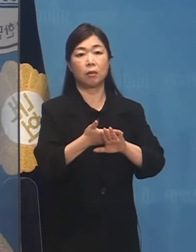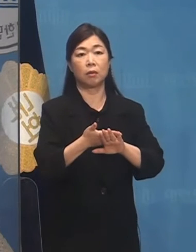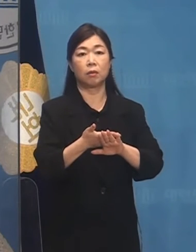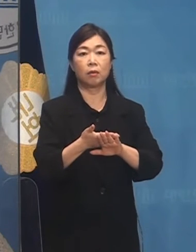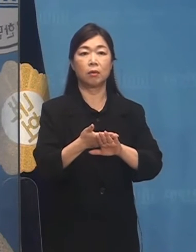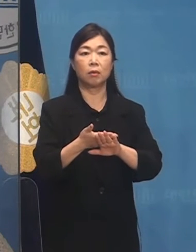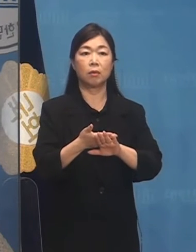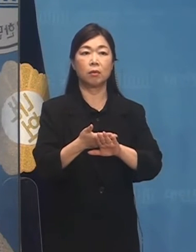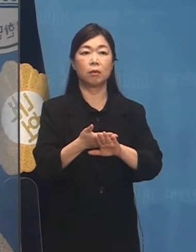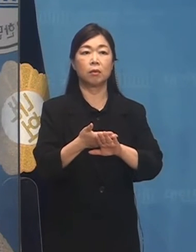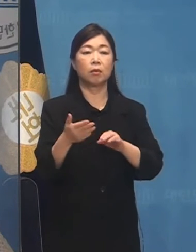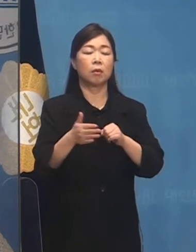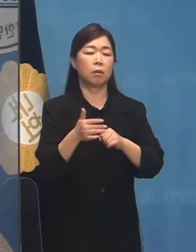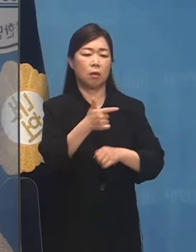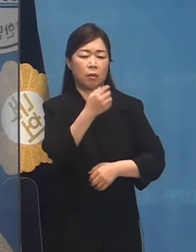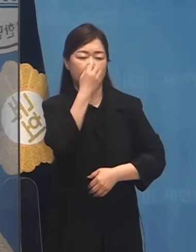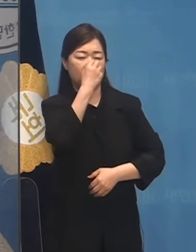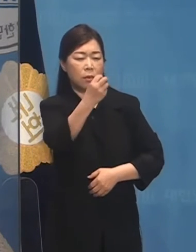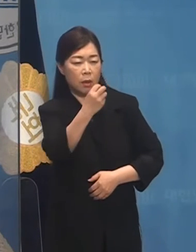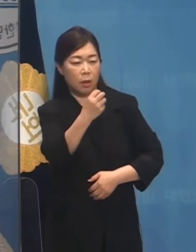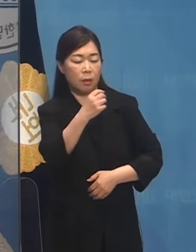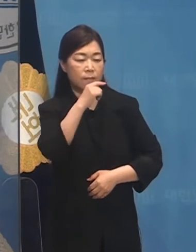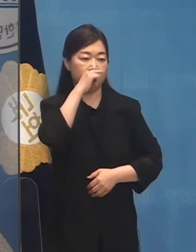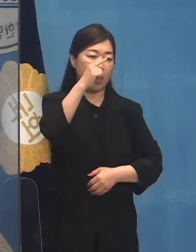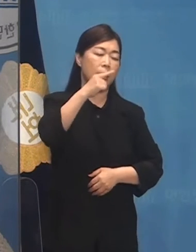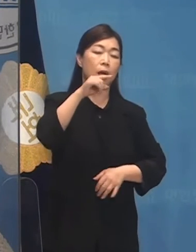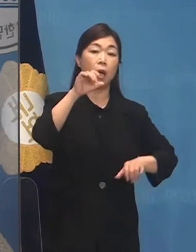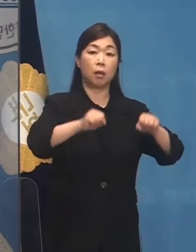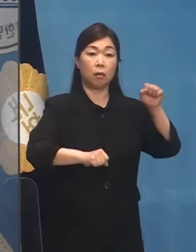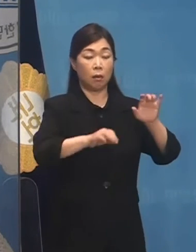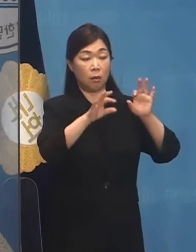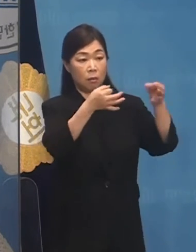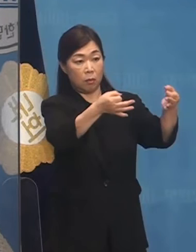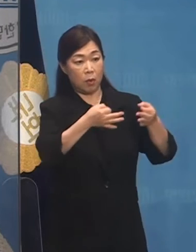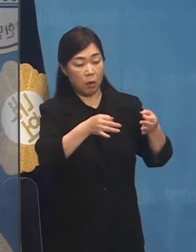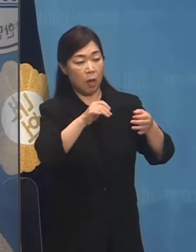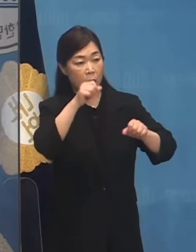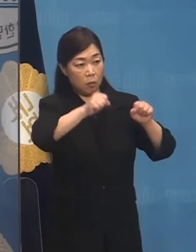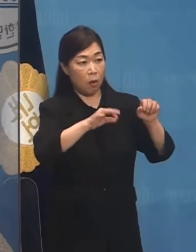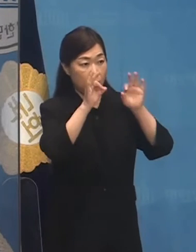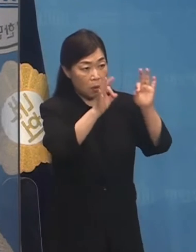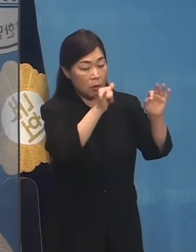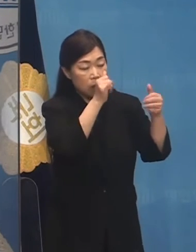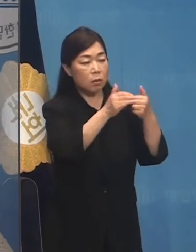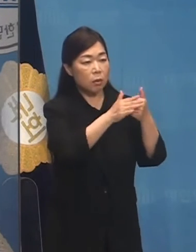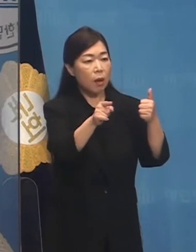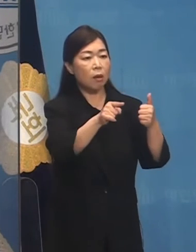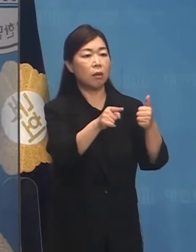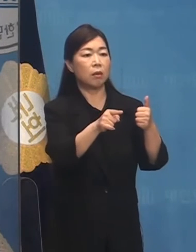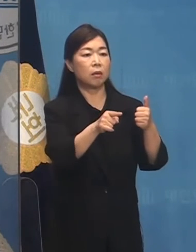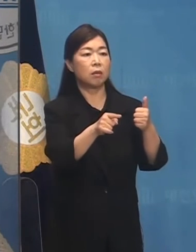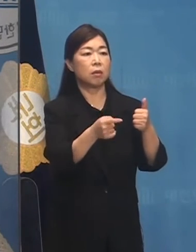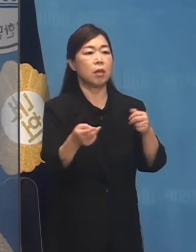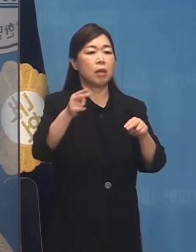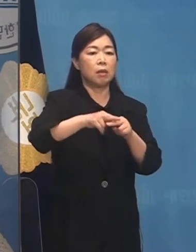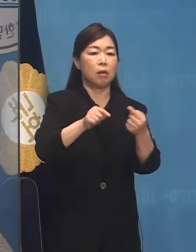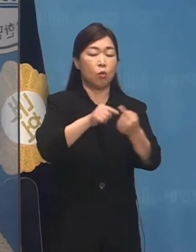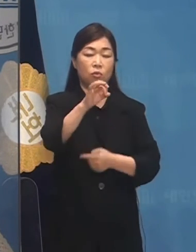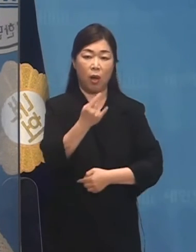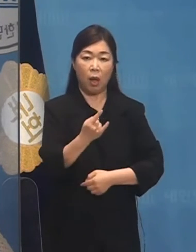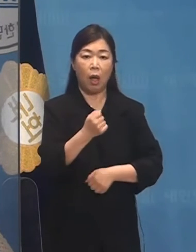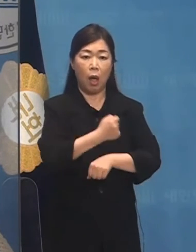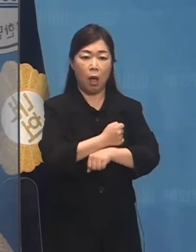참 너무나도 오만하고 거만한 그런 태도로 인사청문회에 임하고 있는 단적인